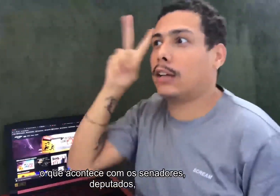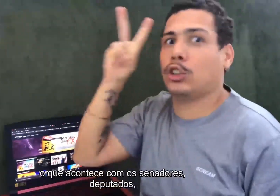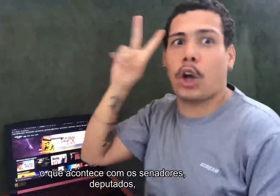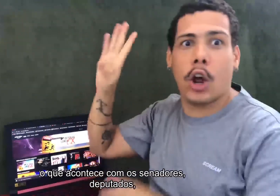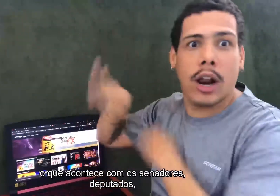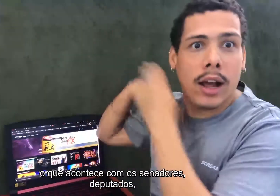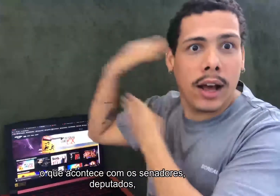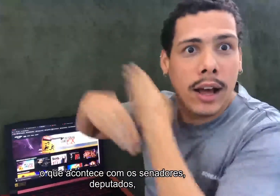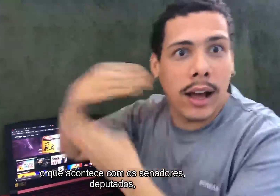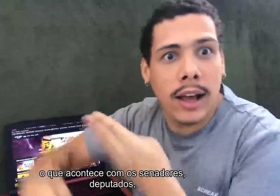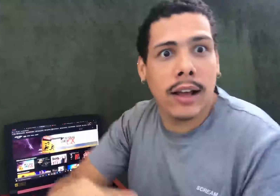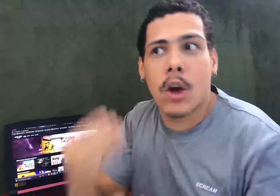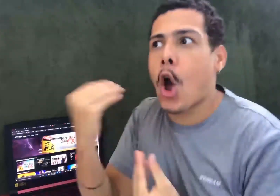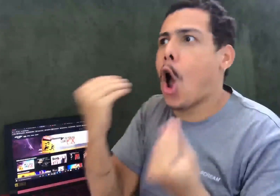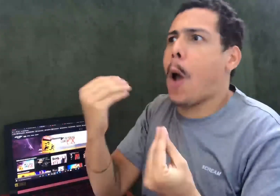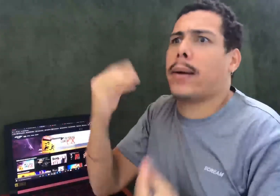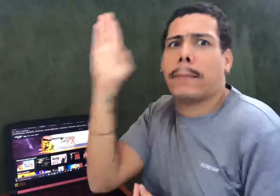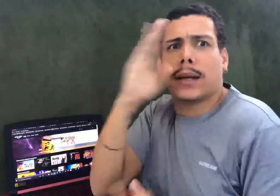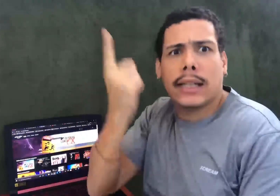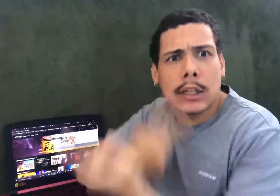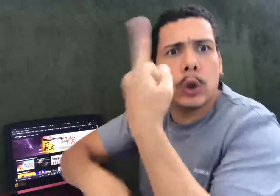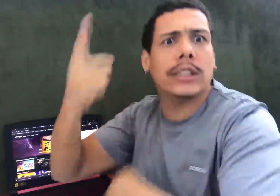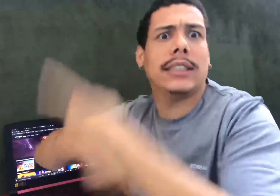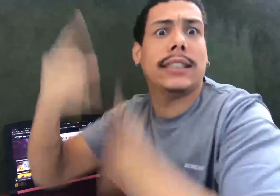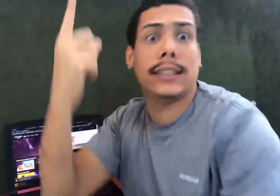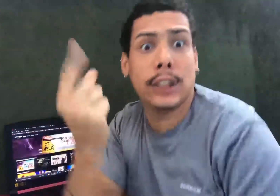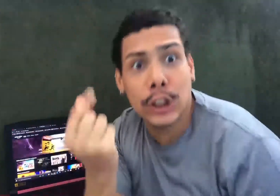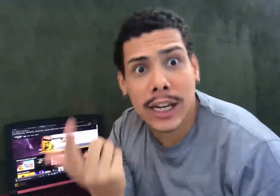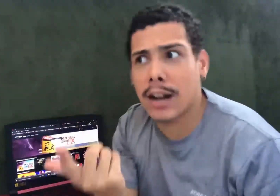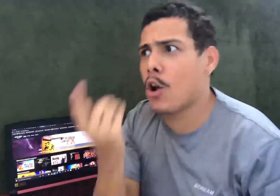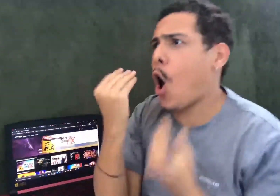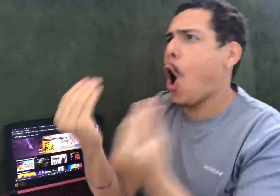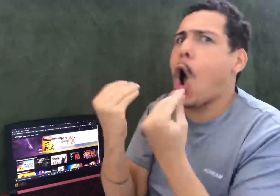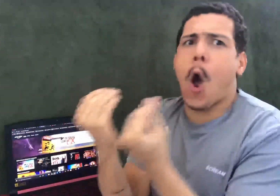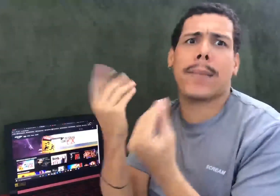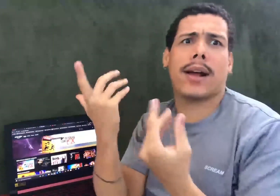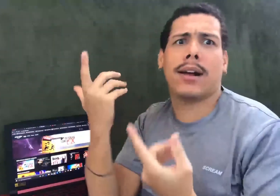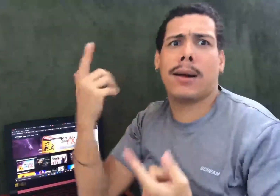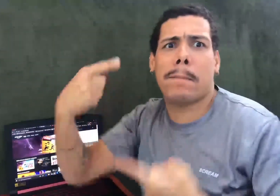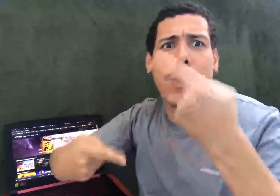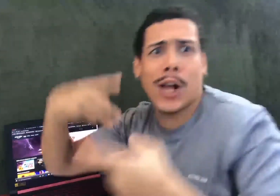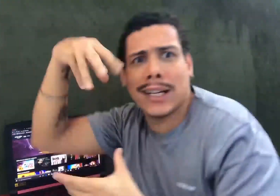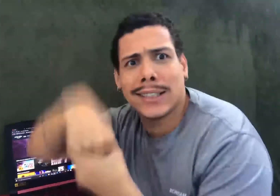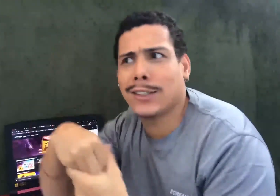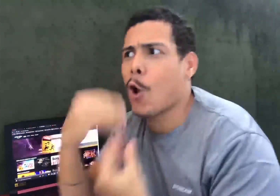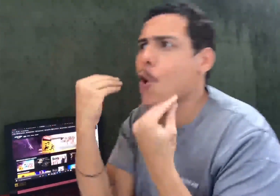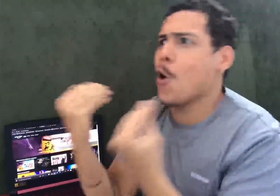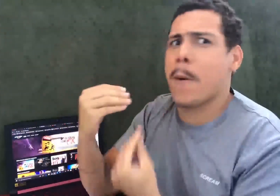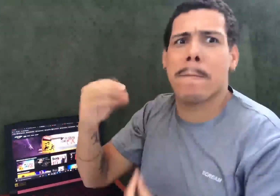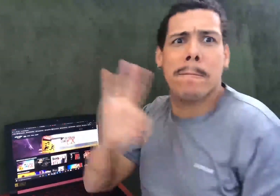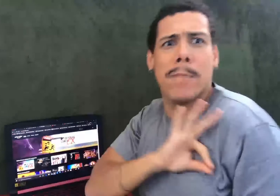senadores, deputados, a história, a evolução, a economia, a Polícia